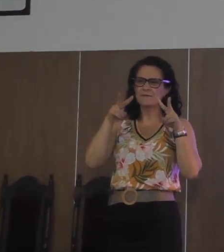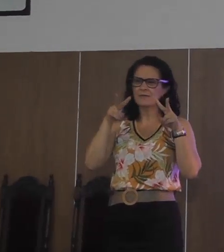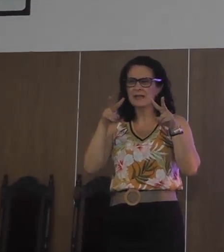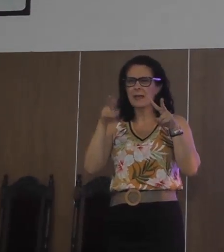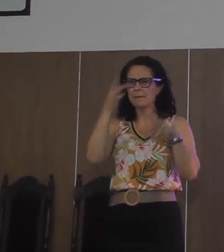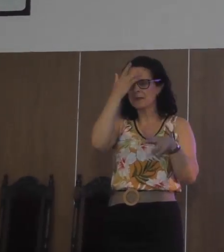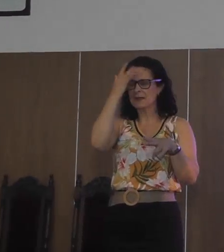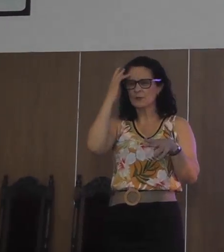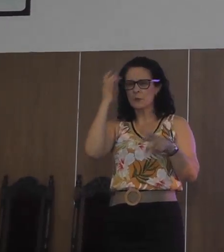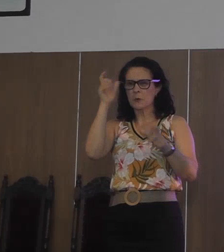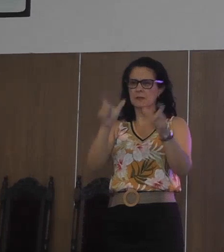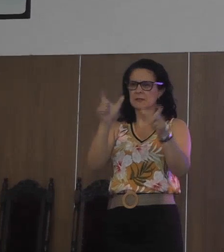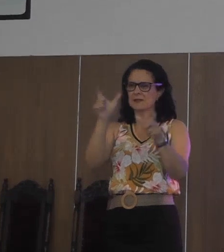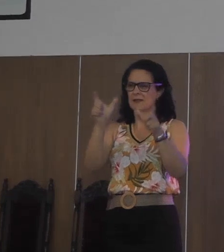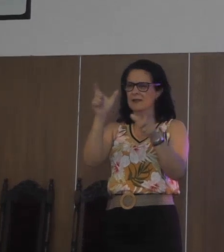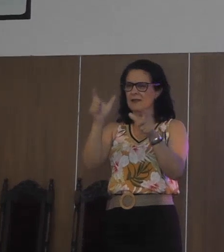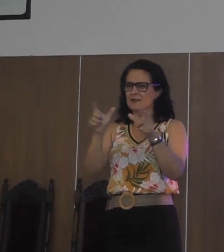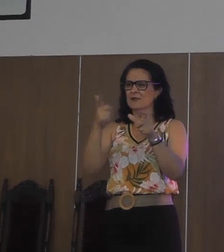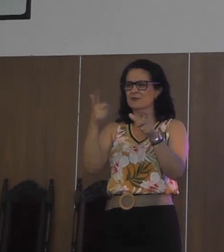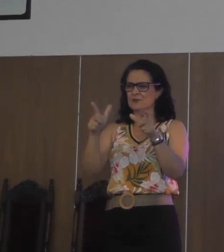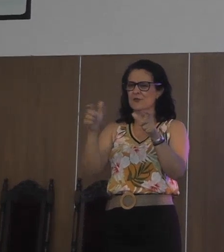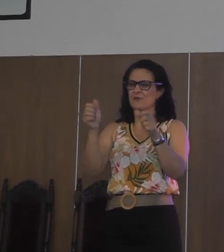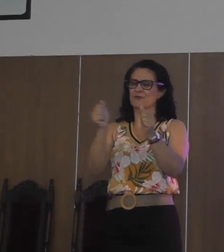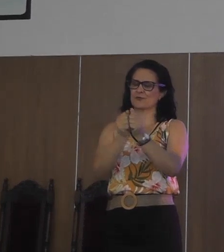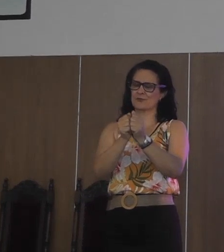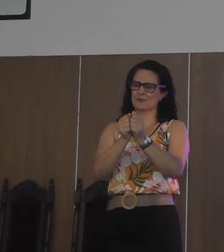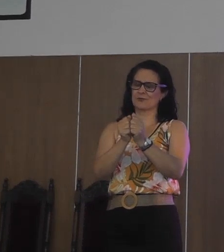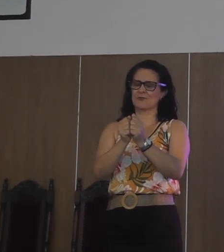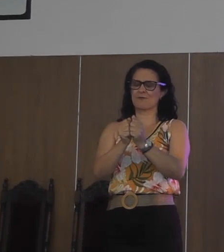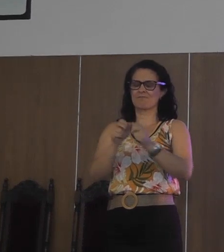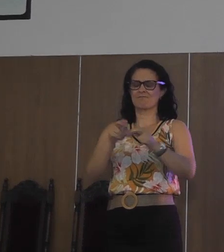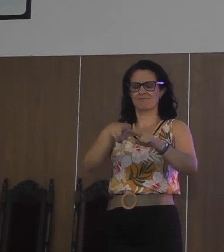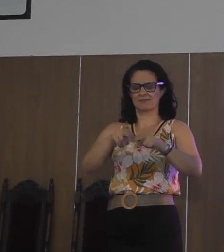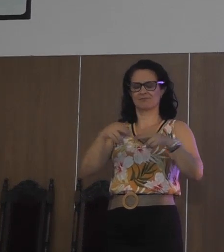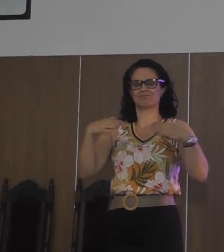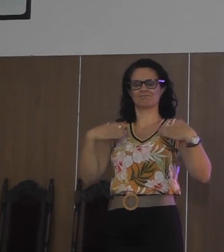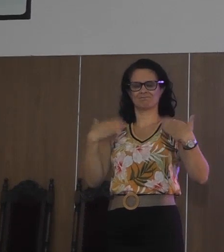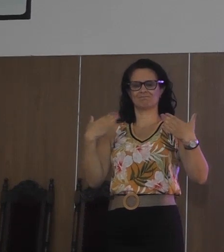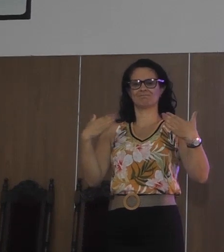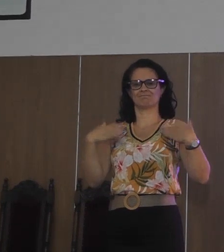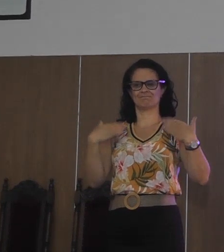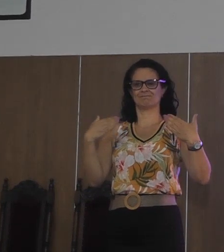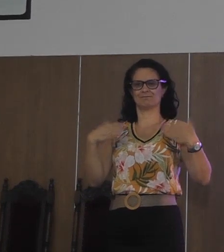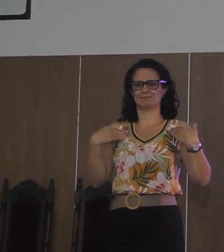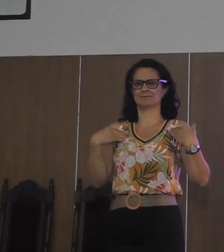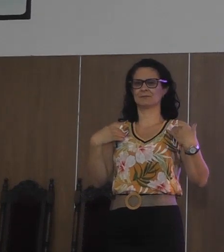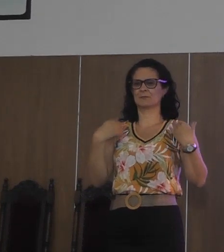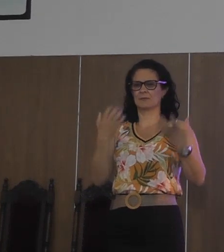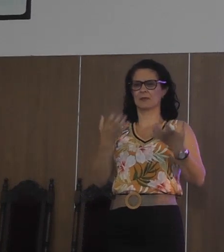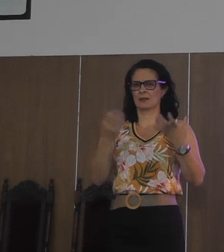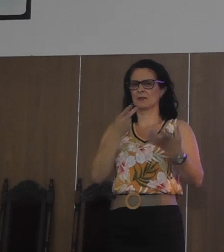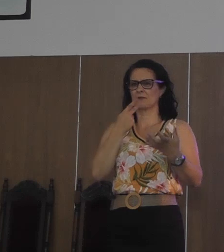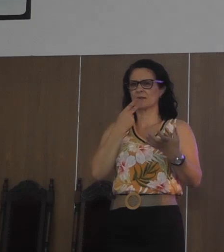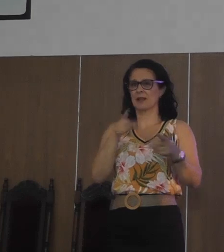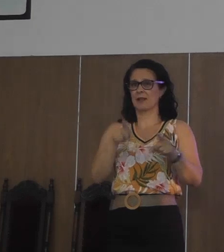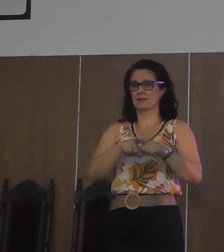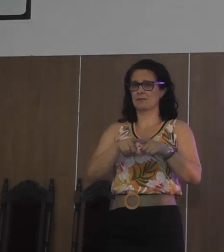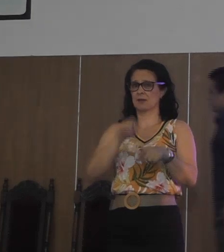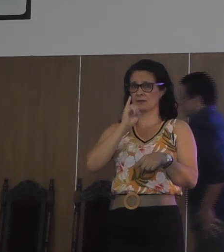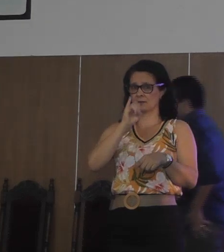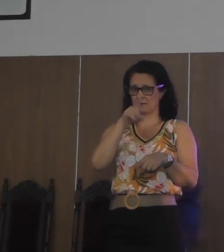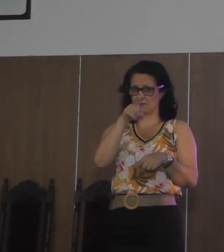novamente. É motivo de alegria. E dizer para você que talvez ainda não pode estar conosco